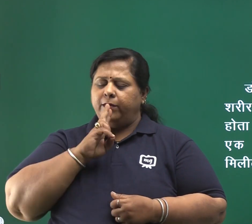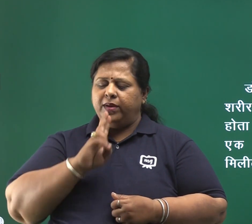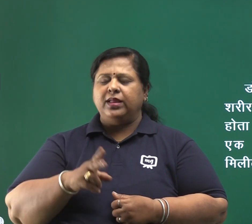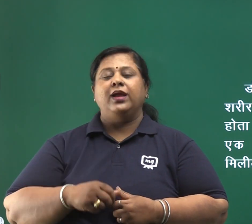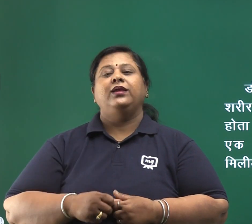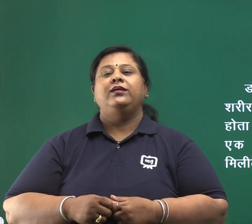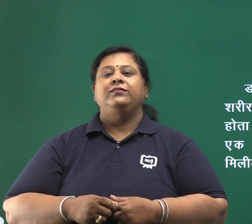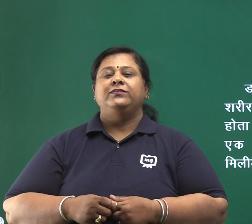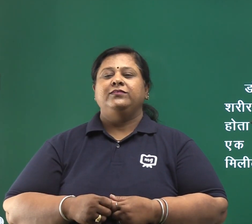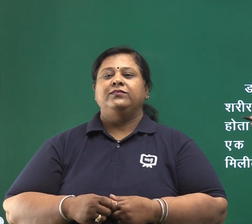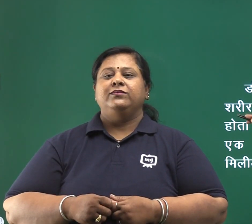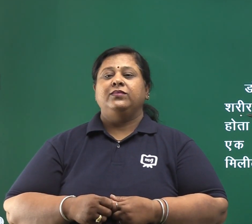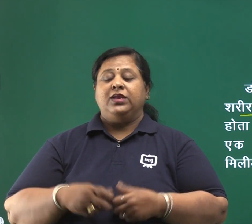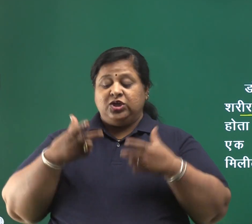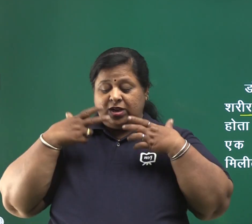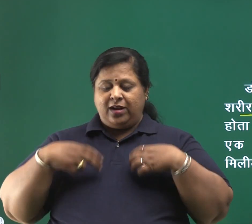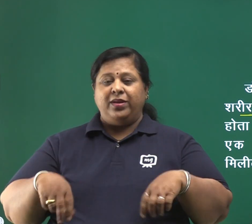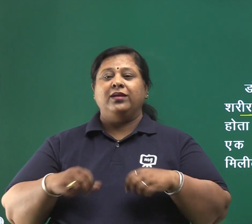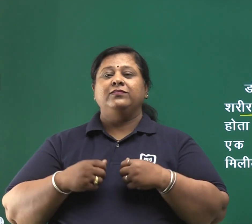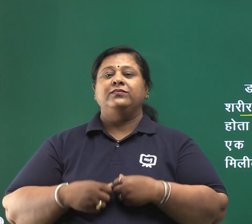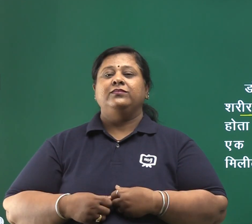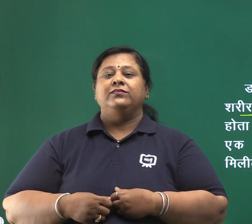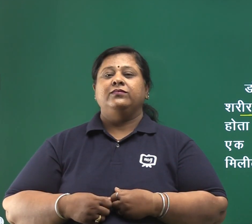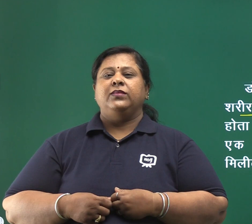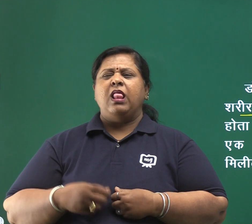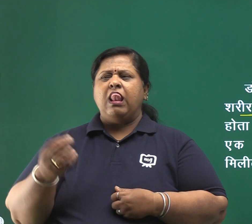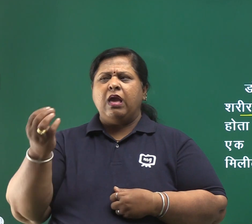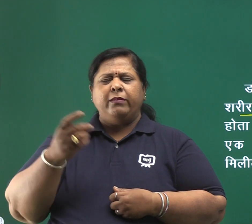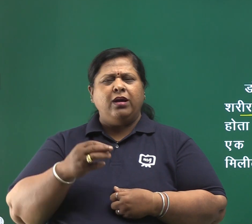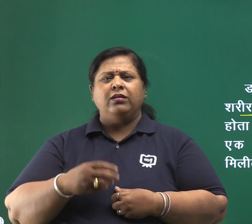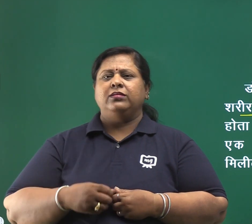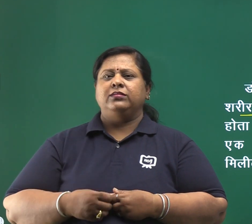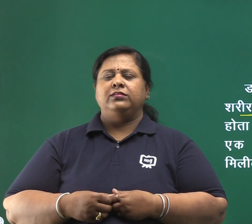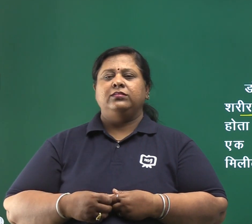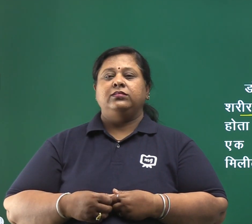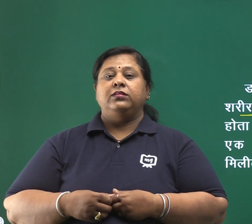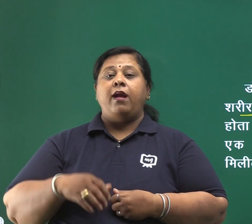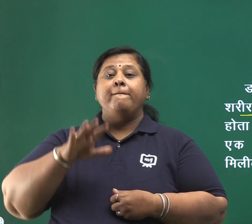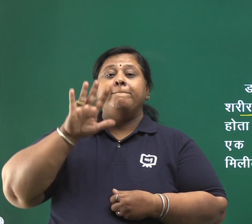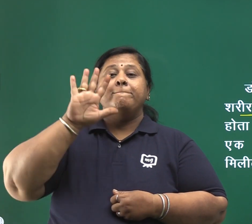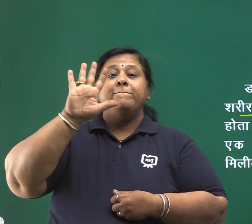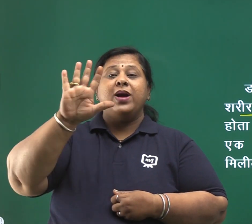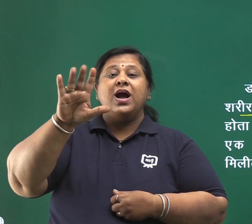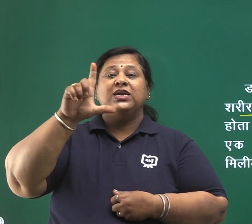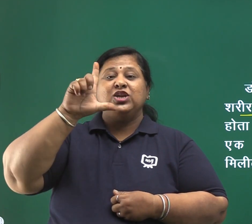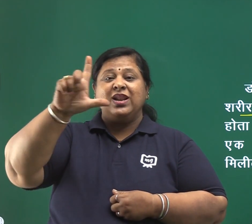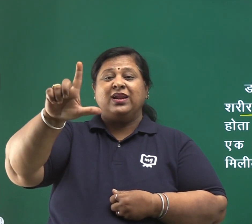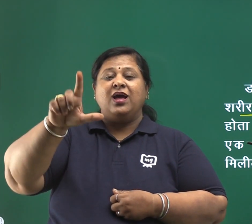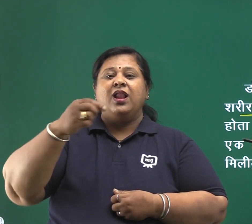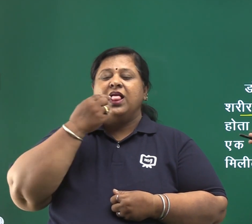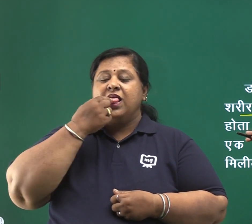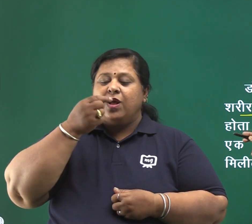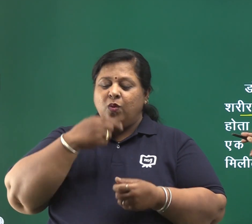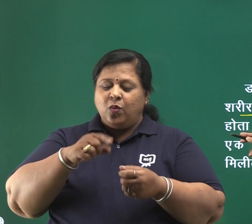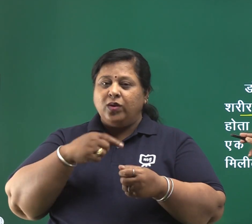बताया कि शरीर में लगभग 5 लीटर खून